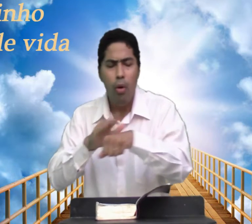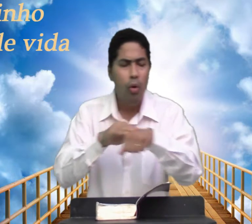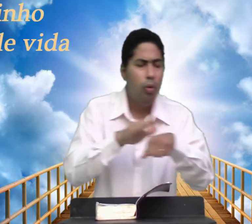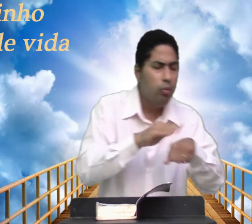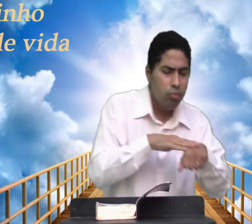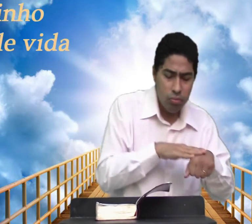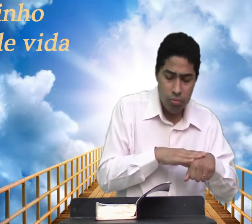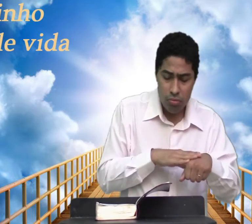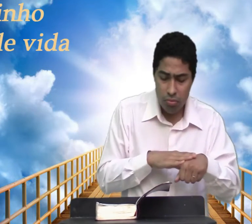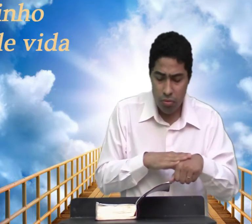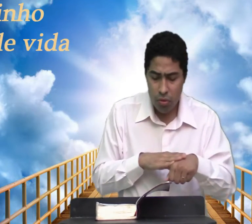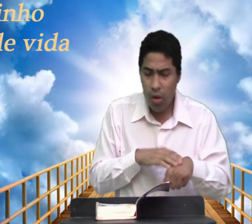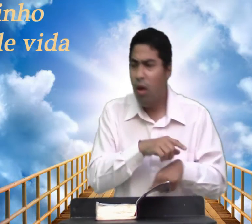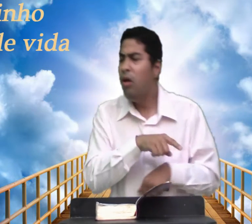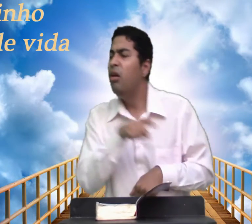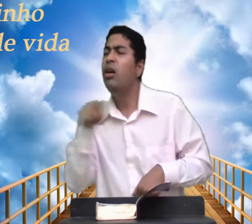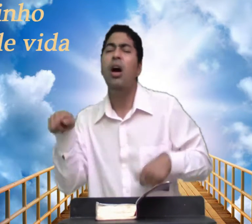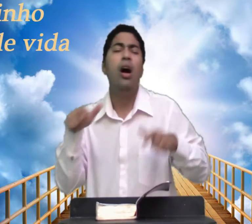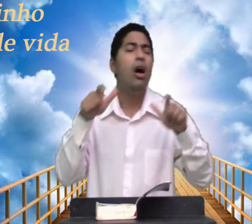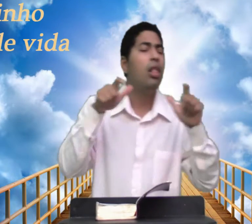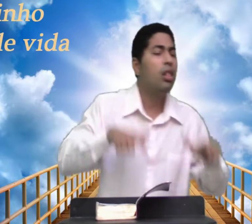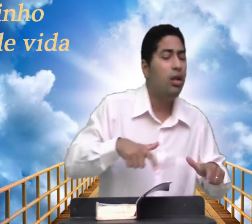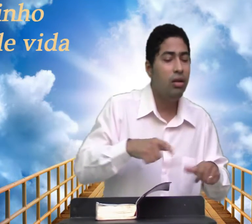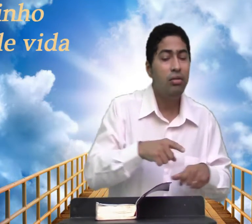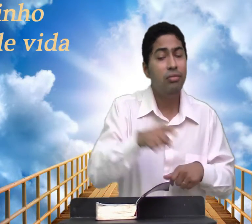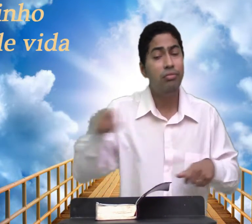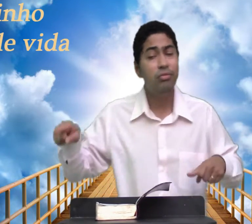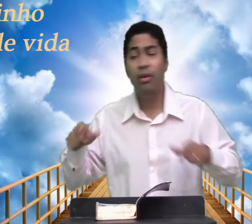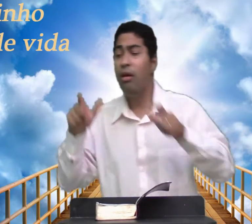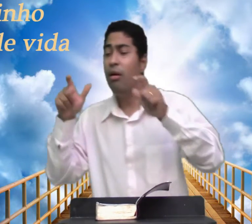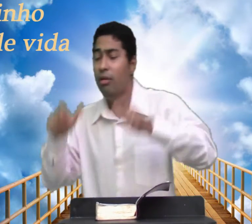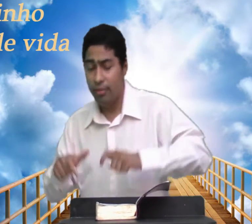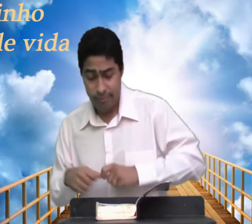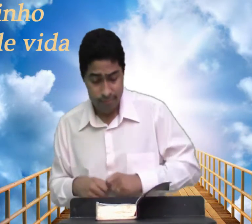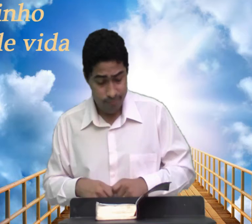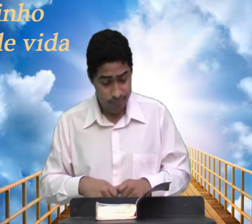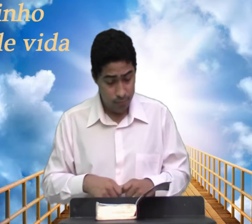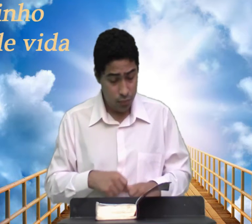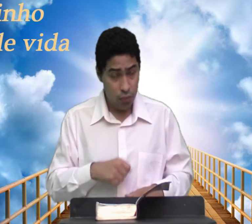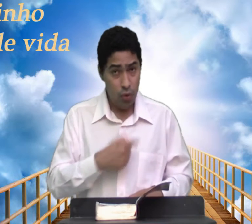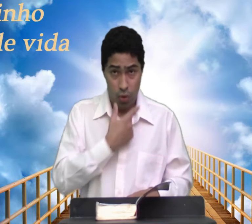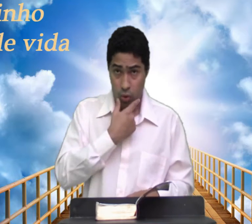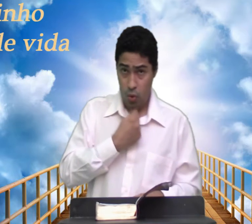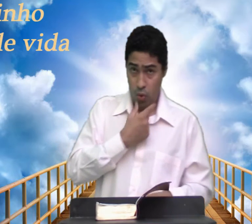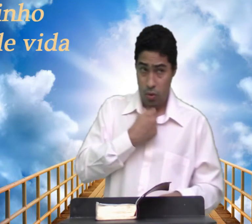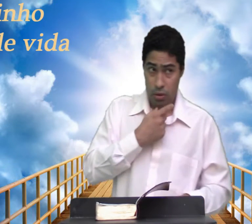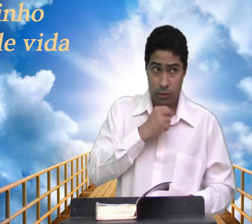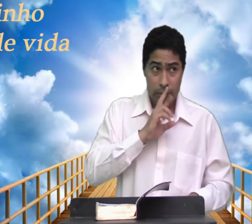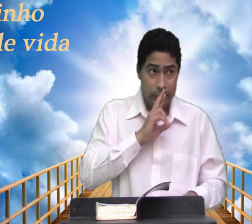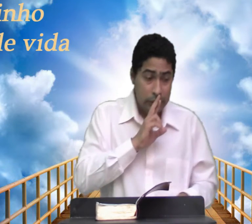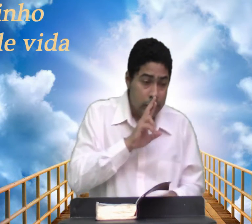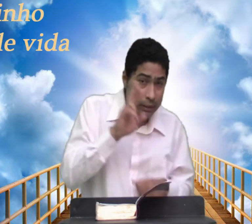vocês estão? Onde vocês estão? E o homem, ele respondeu, eu me